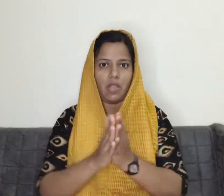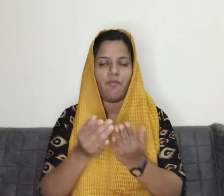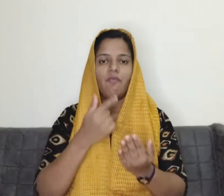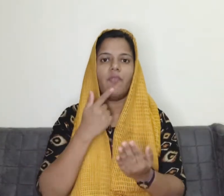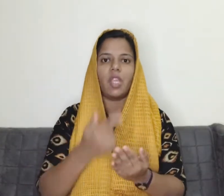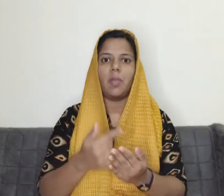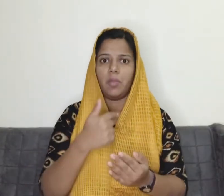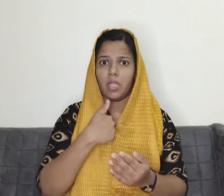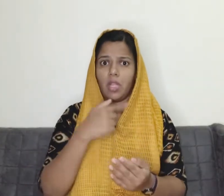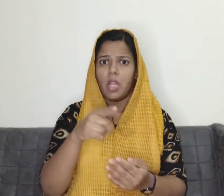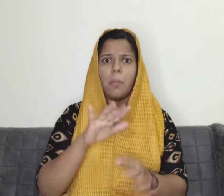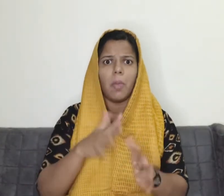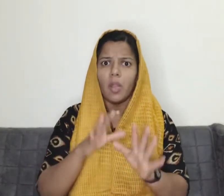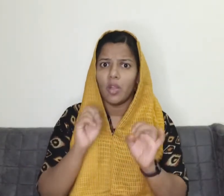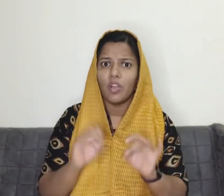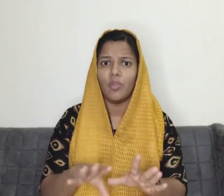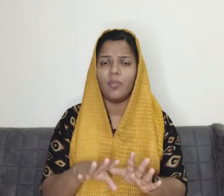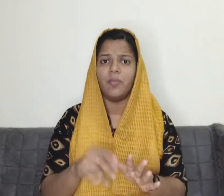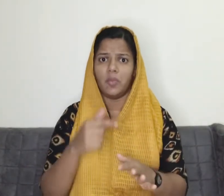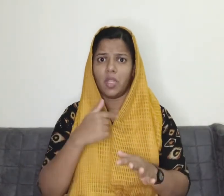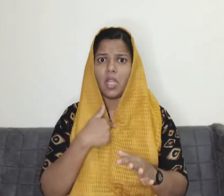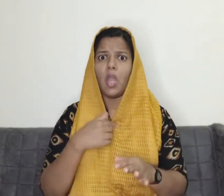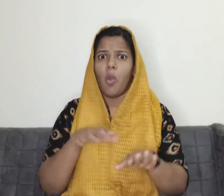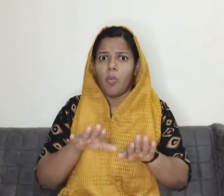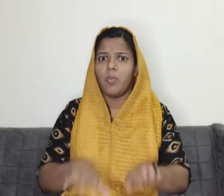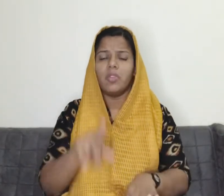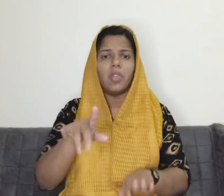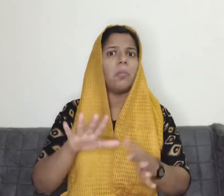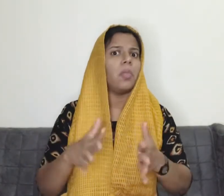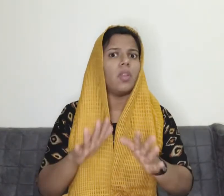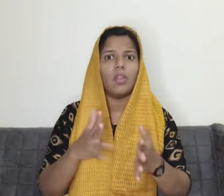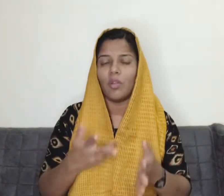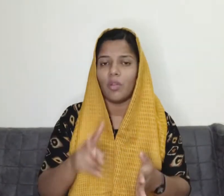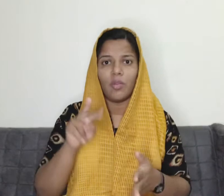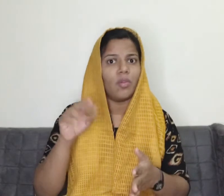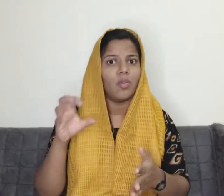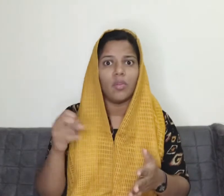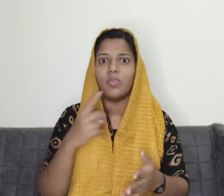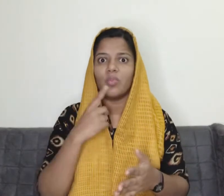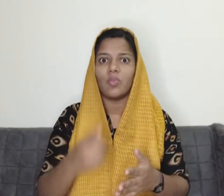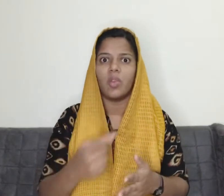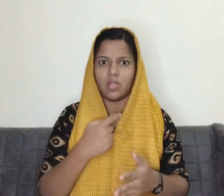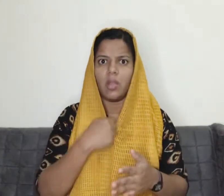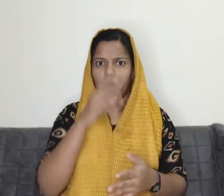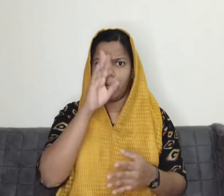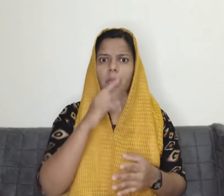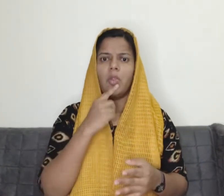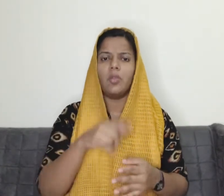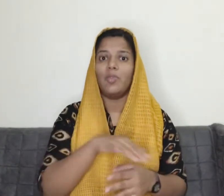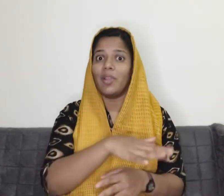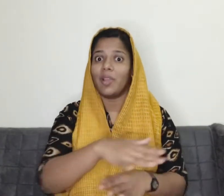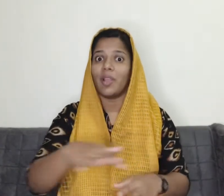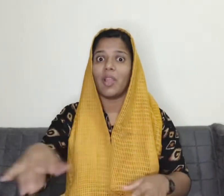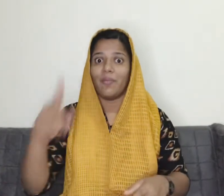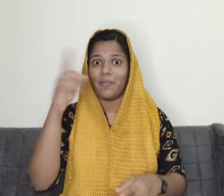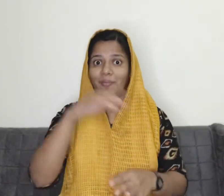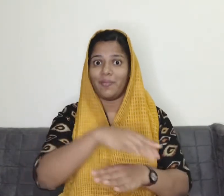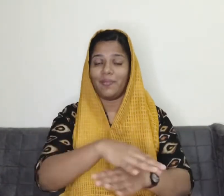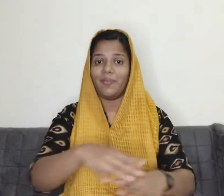വായിച്ചു കേൾപ്പിക്കും. നിങ്ങൾ എന്നെ ഭയപ്പെടുകയില്ലയോ, എൻ്റെ സന്നിധിയിൽ വിറയ്ക്കുകയില്ലയോ എന്ന് യഹോവയുടെ അരുളപ്പാട്. ഞാൻ കടലിനെ കവിഞ്ഞുകൂടാതെ